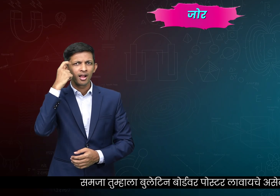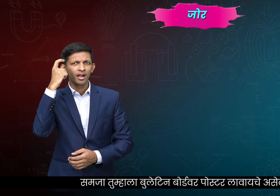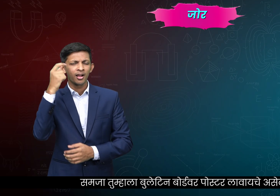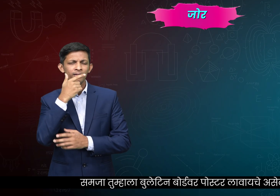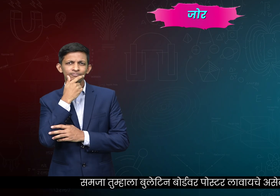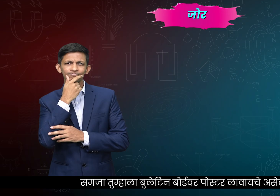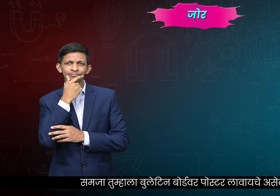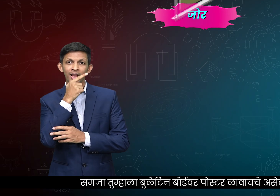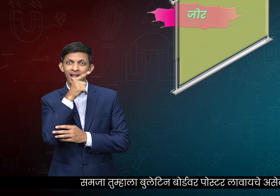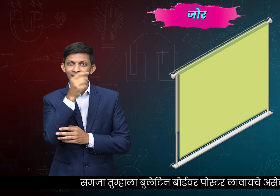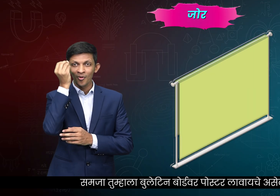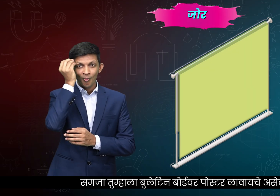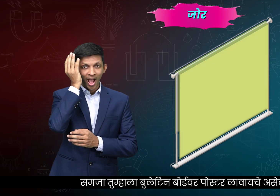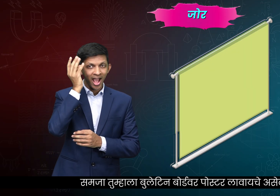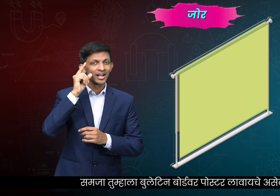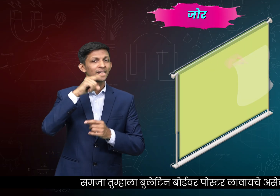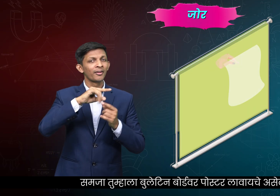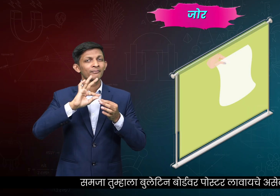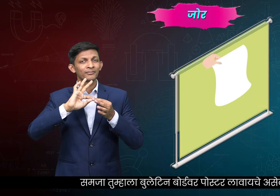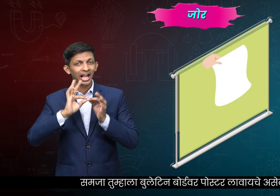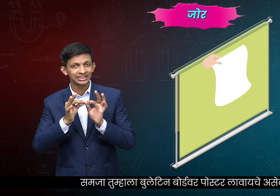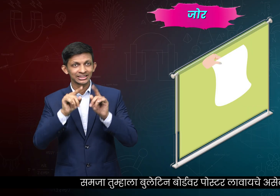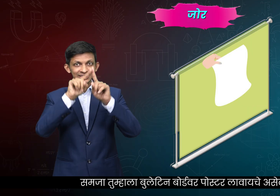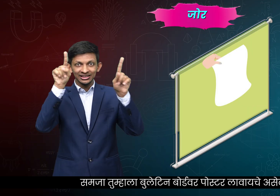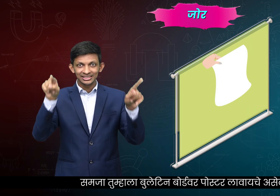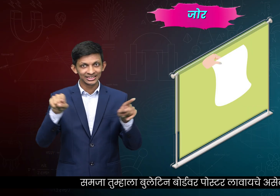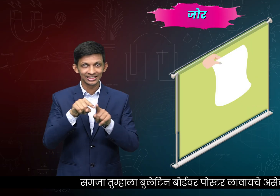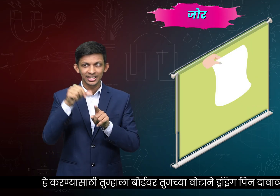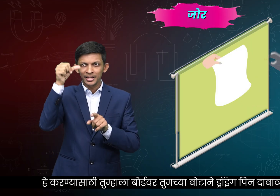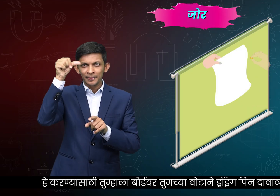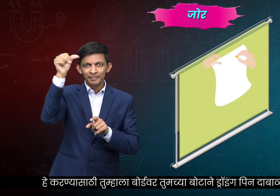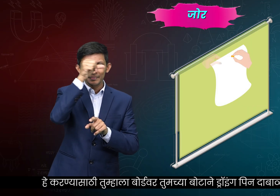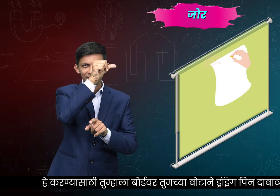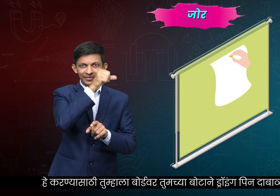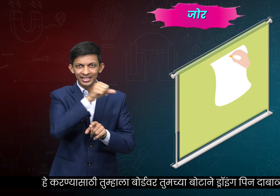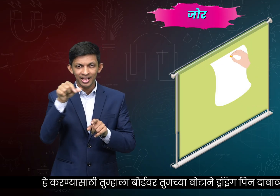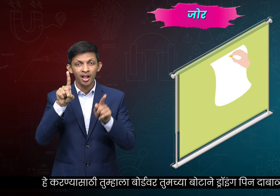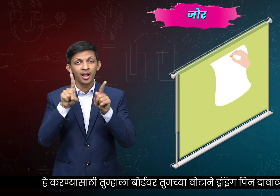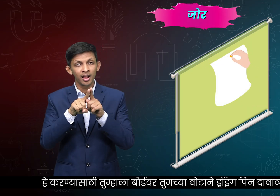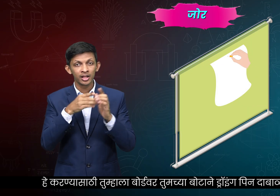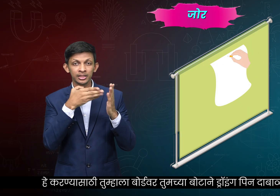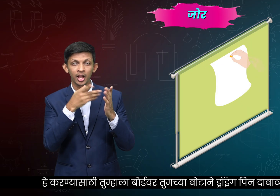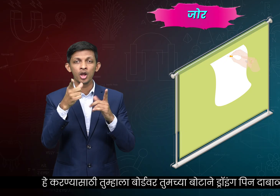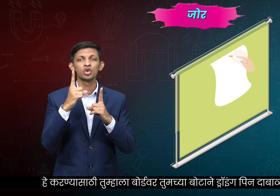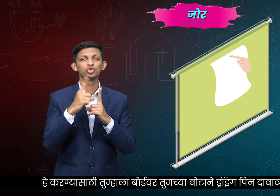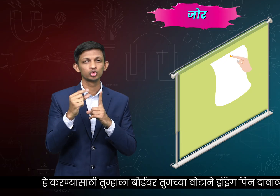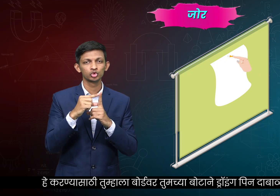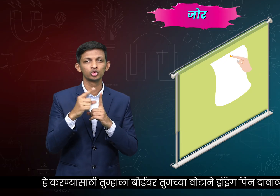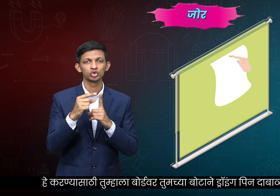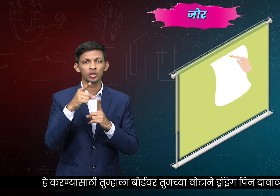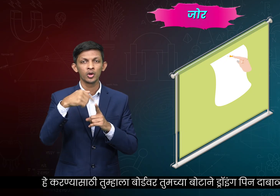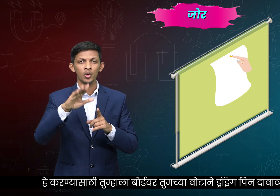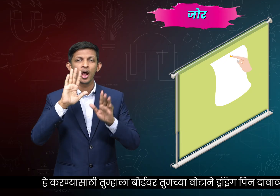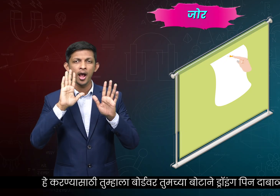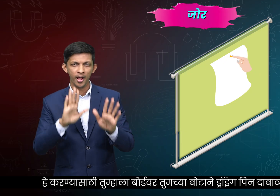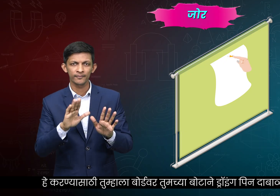समजा तुम्हाला बुलेटिन बोर्डवर पोस्टर लावायचे असेल. हे करण्यासाठी तुम्हाला बोर्डवर तुमच्या बोटाने